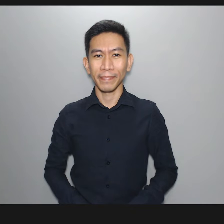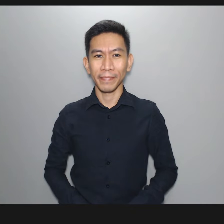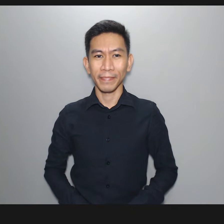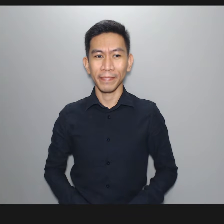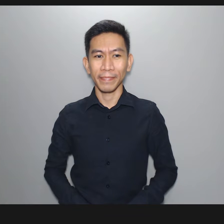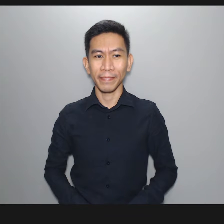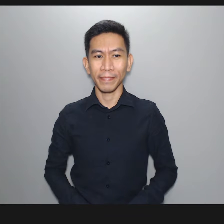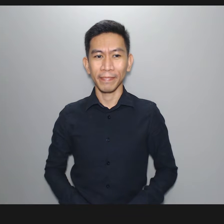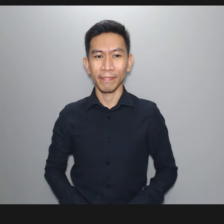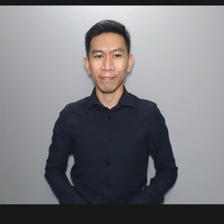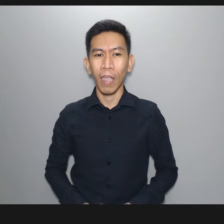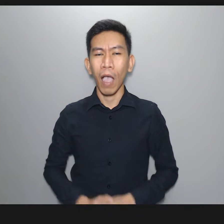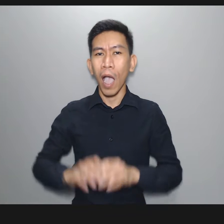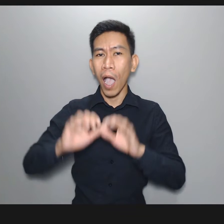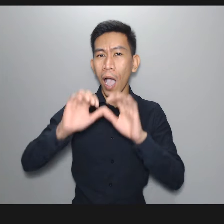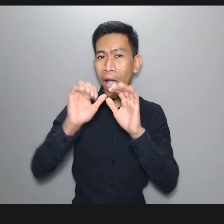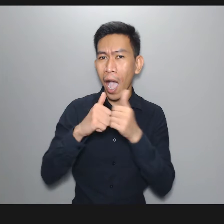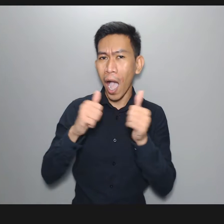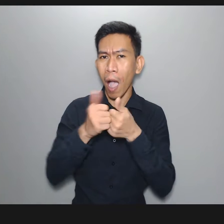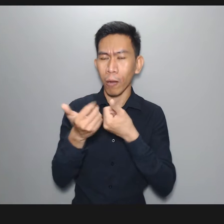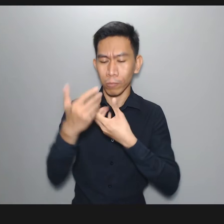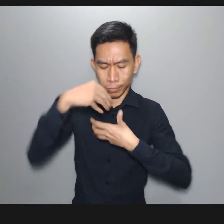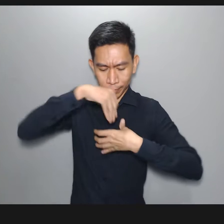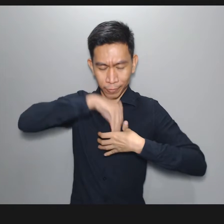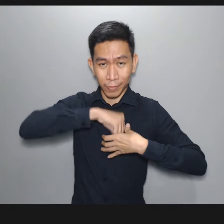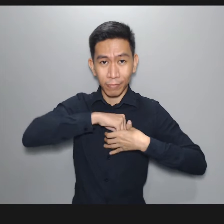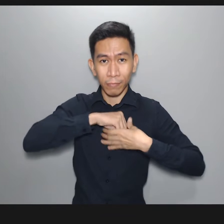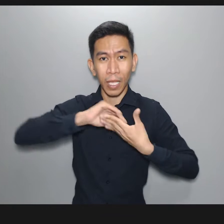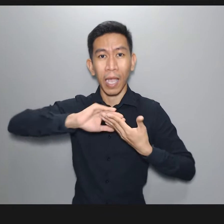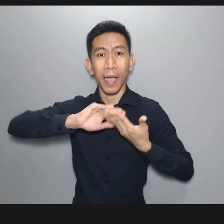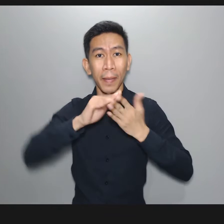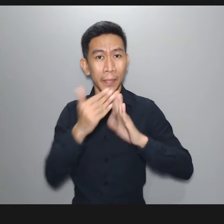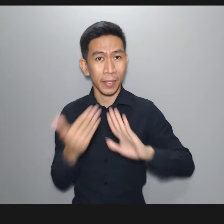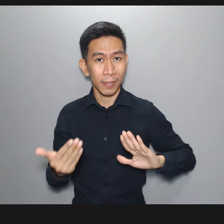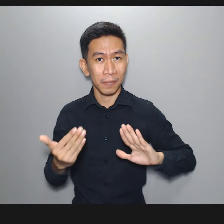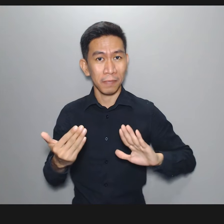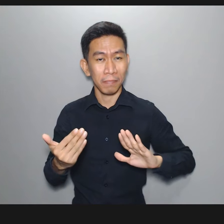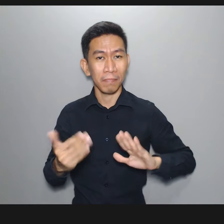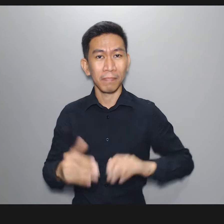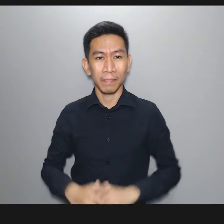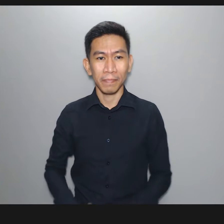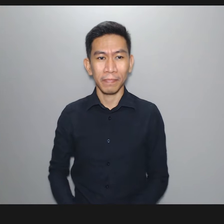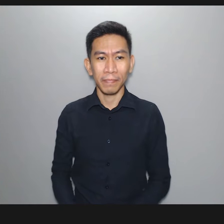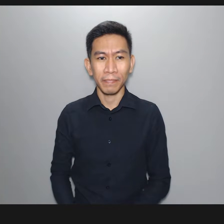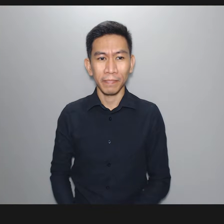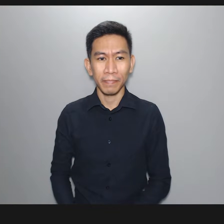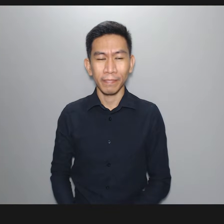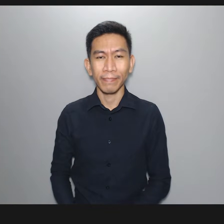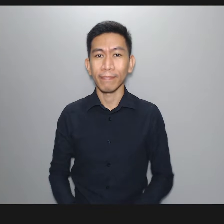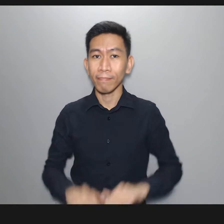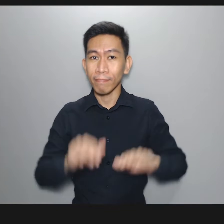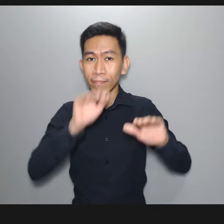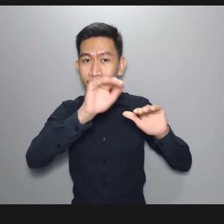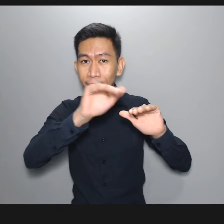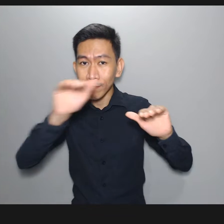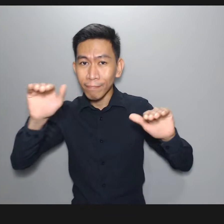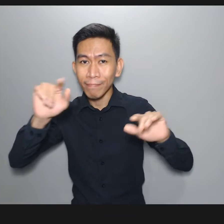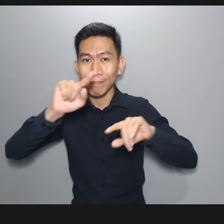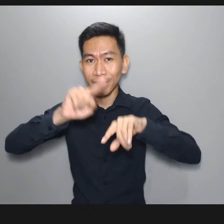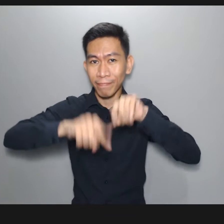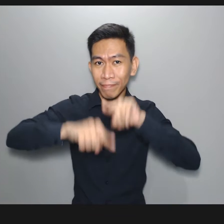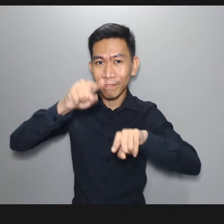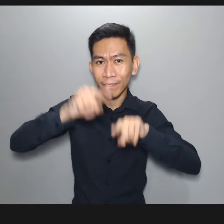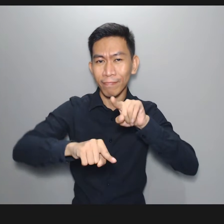Paano magkaroon ng kapayapaan? Mga kaibigan, pakinggan ang